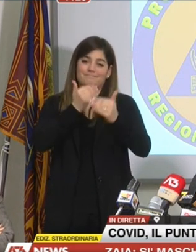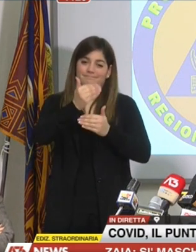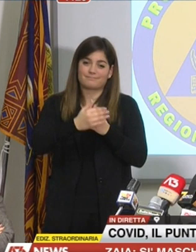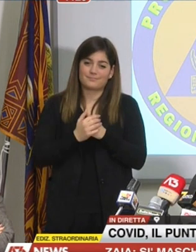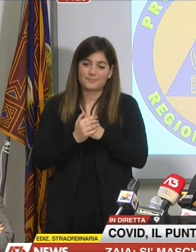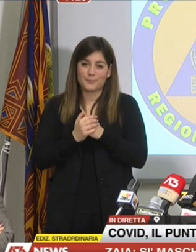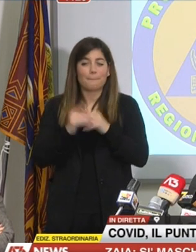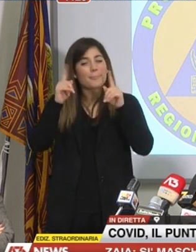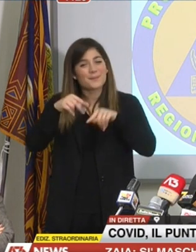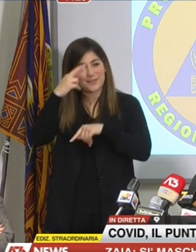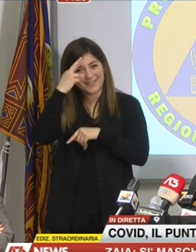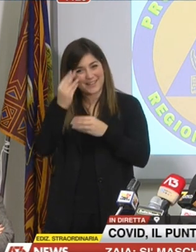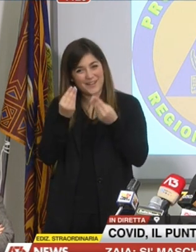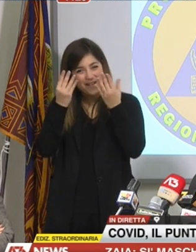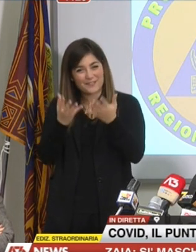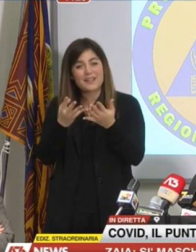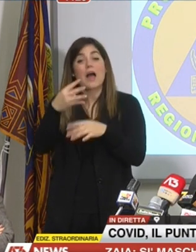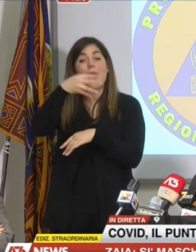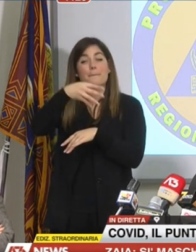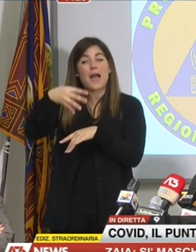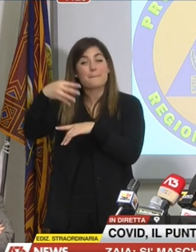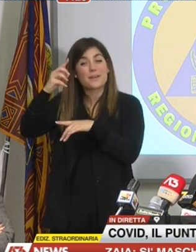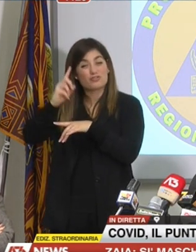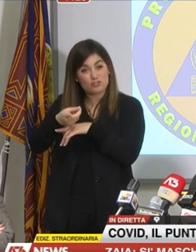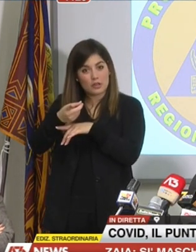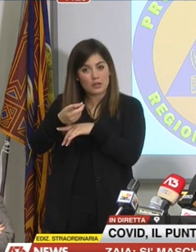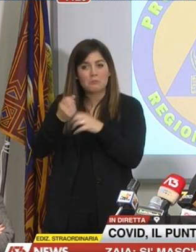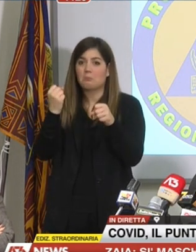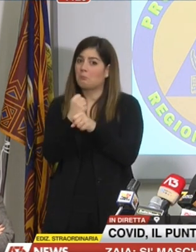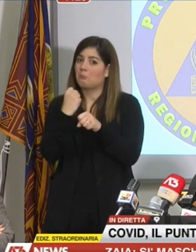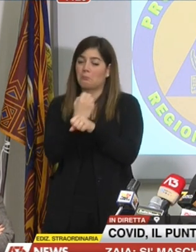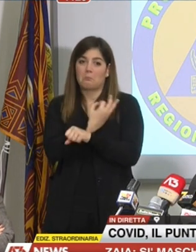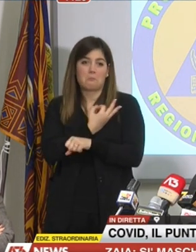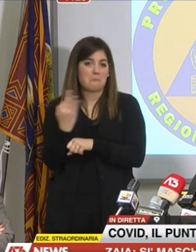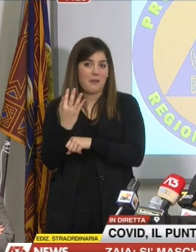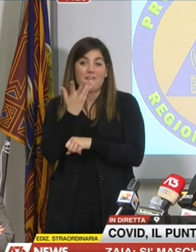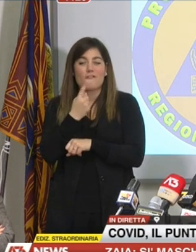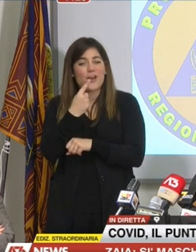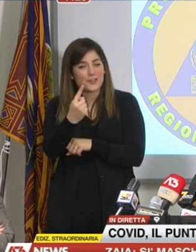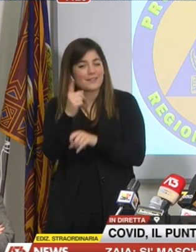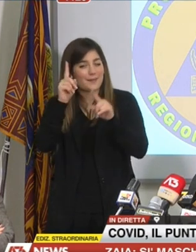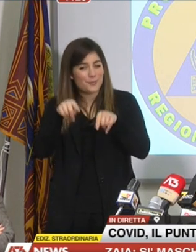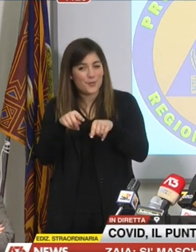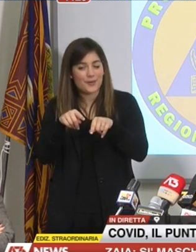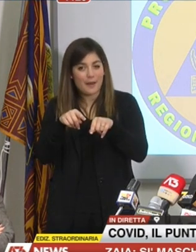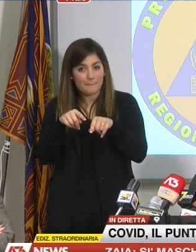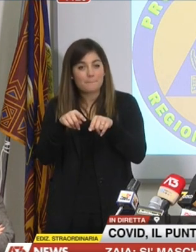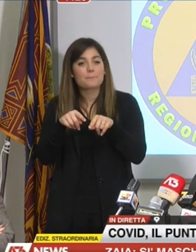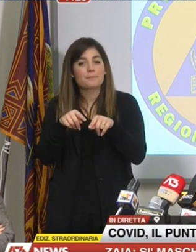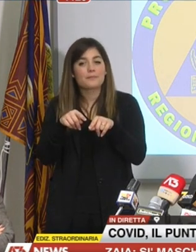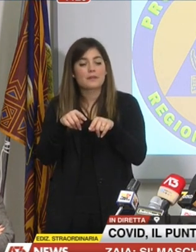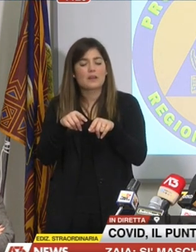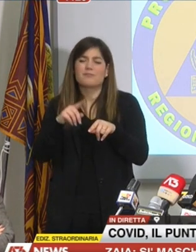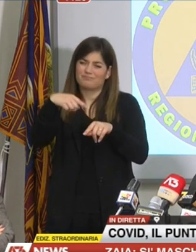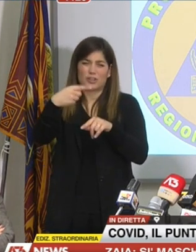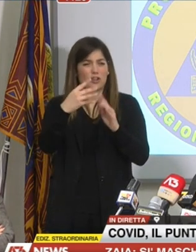da parte degli MMC, e in particolar modo voglio dirvi che dei 3.150, poi vi